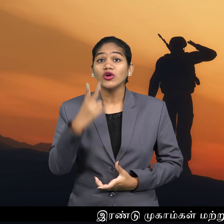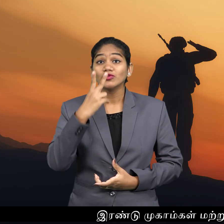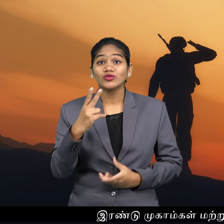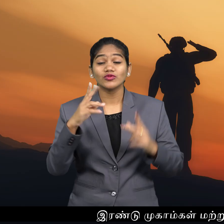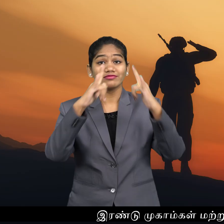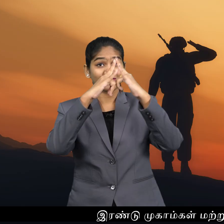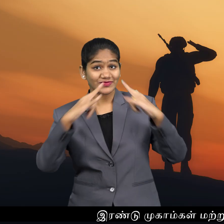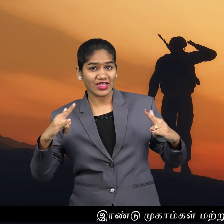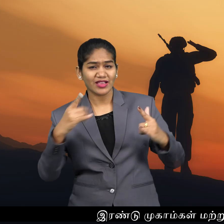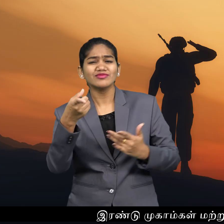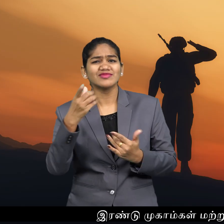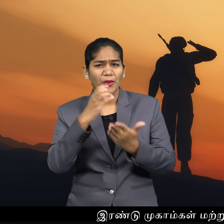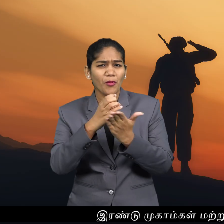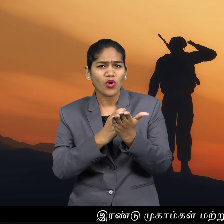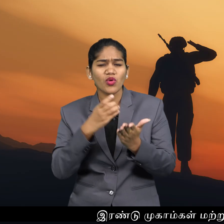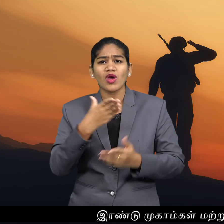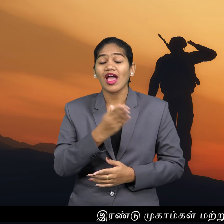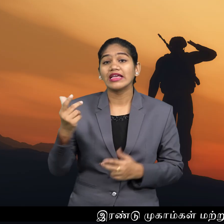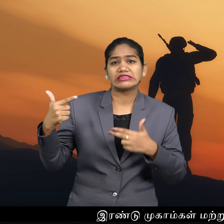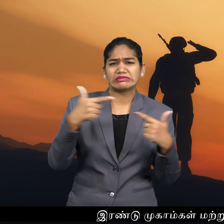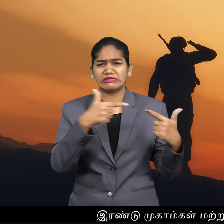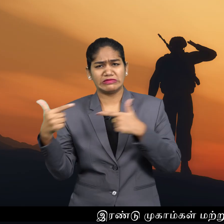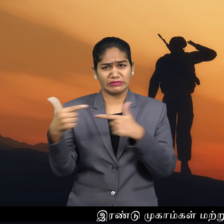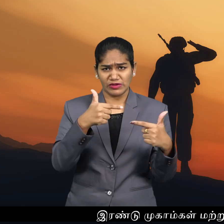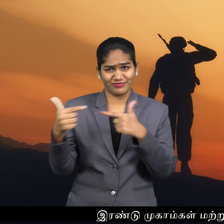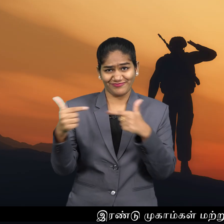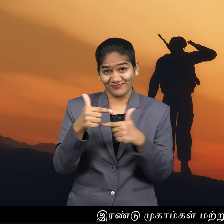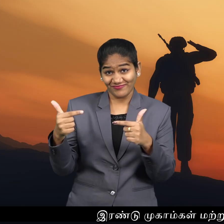இரண்டு முகாம்கள் மற்றும் பனிப்போர், அதாவது